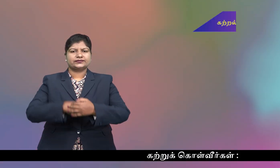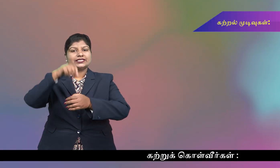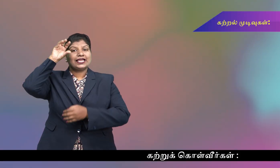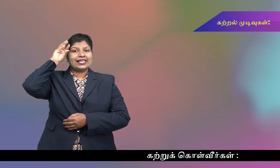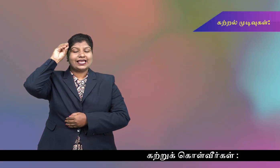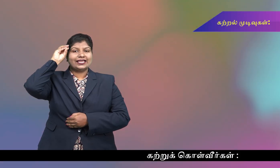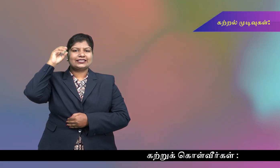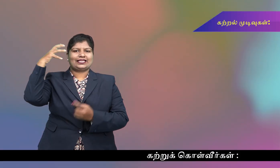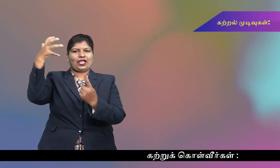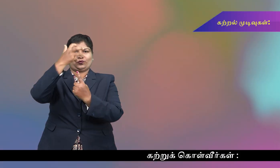கற்றுக்கொள்வீர்கள்.